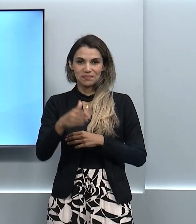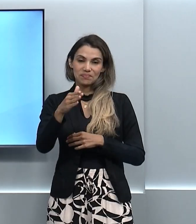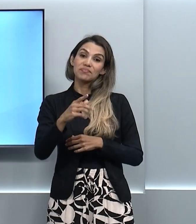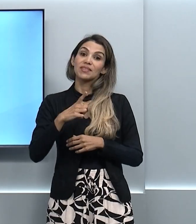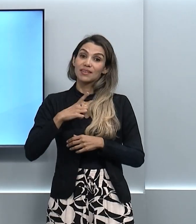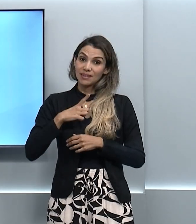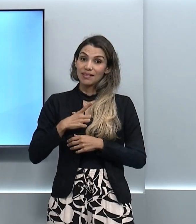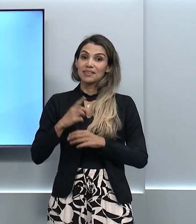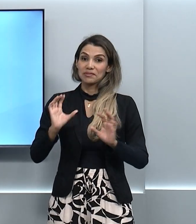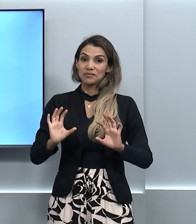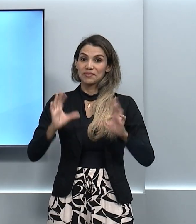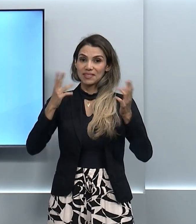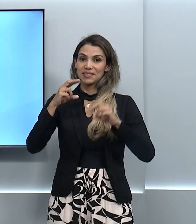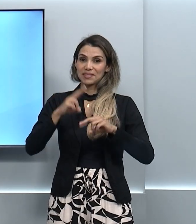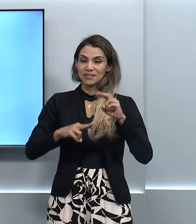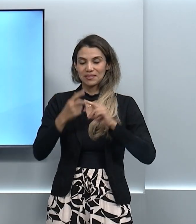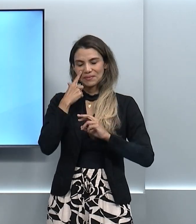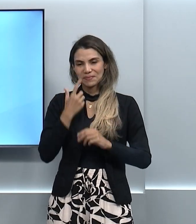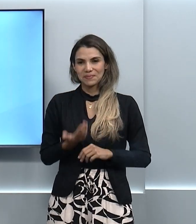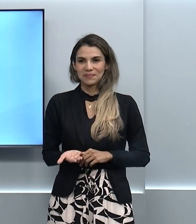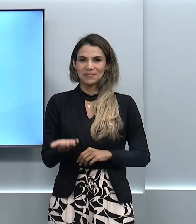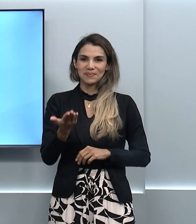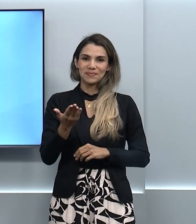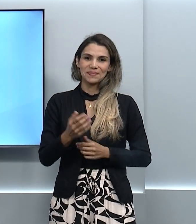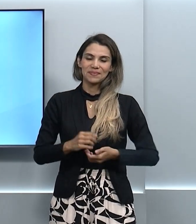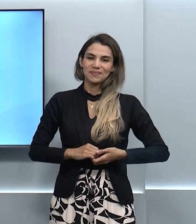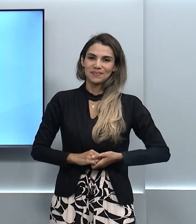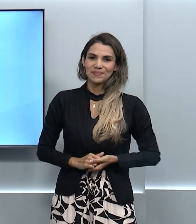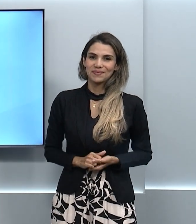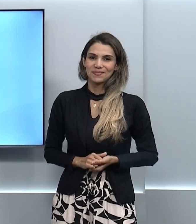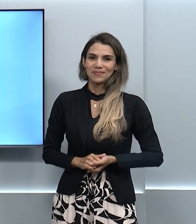tem festa junina nesse meio aí, viu, Rodolfo?